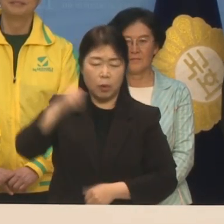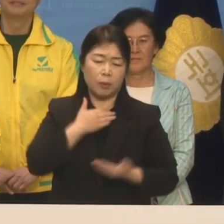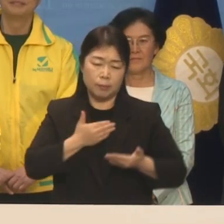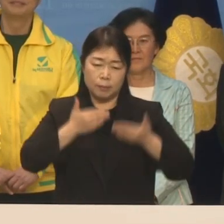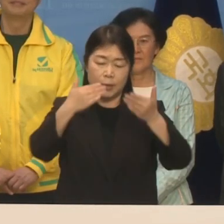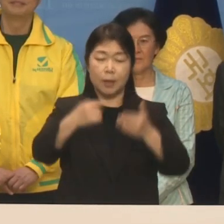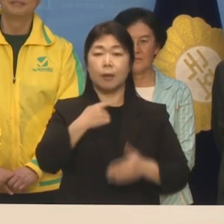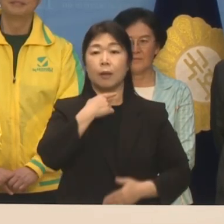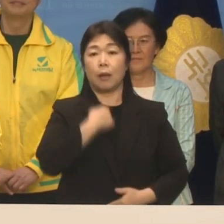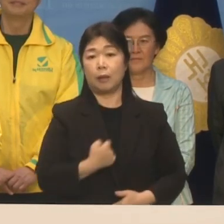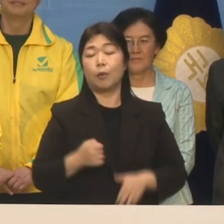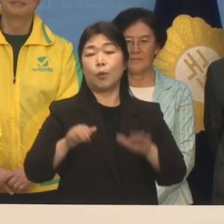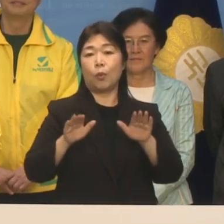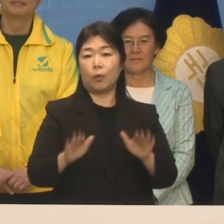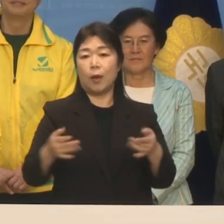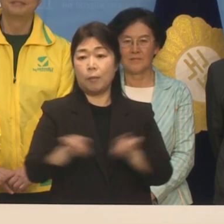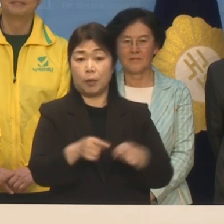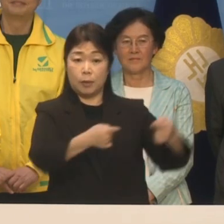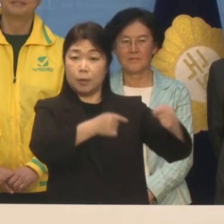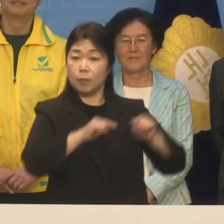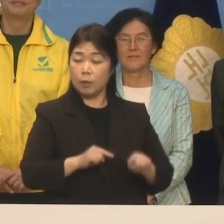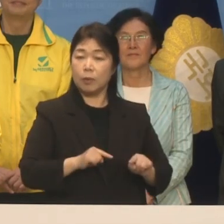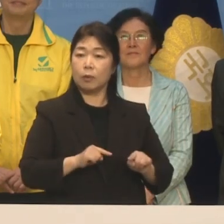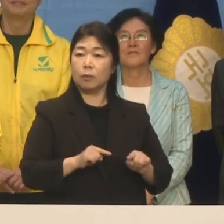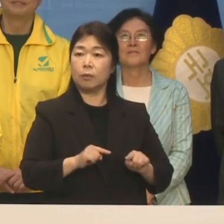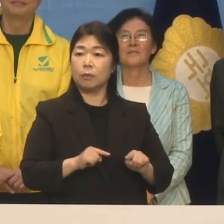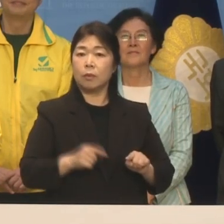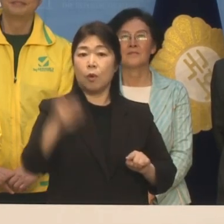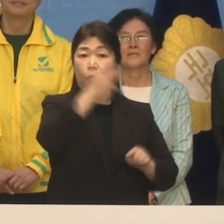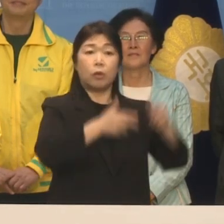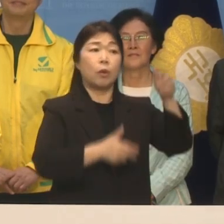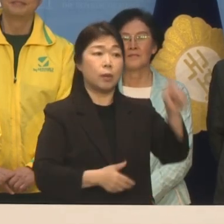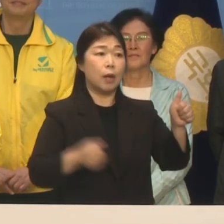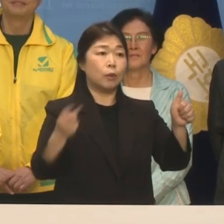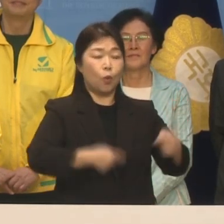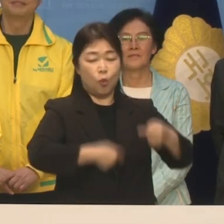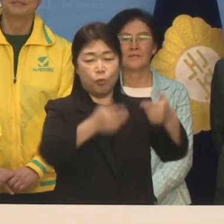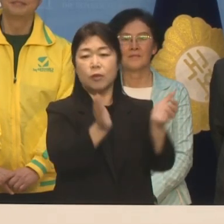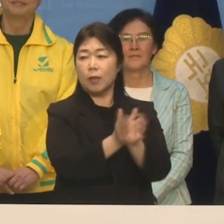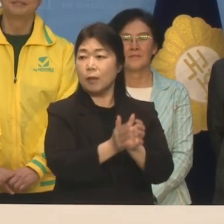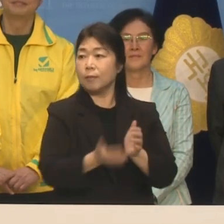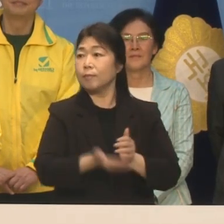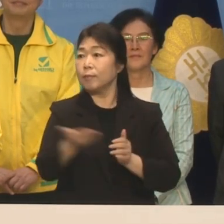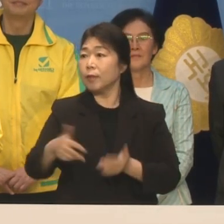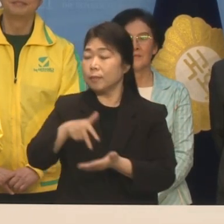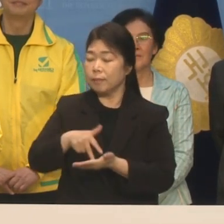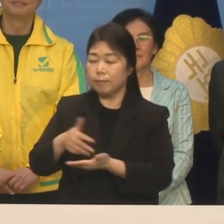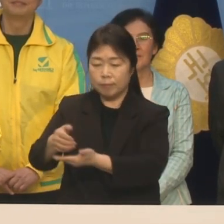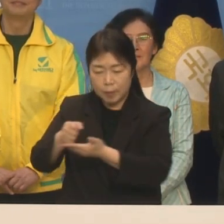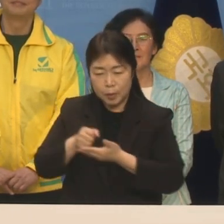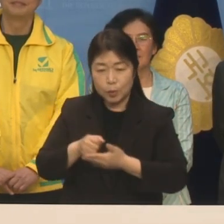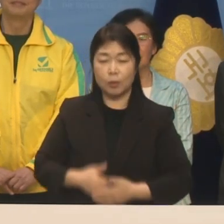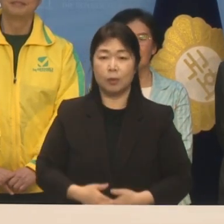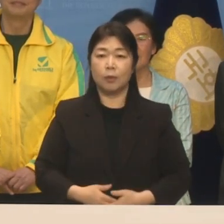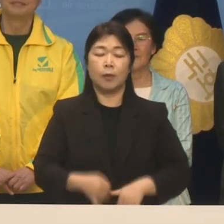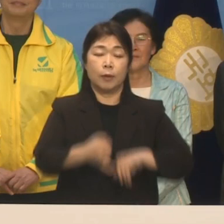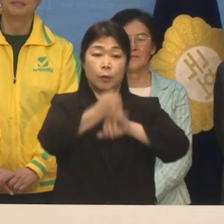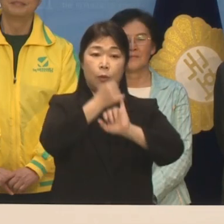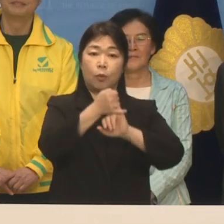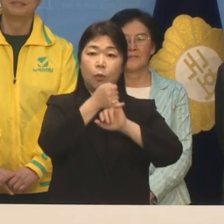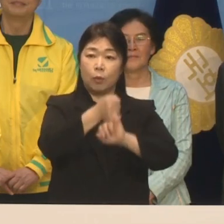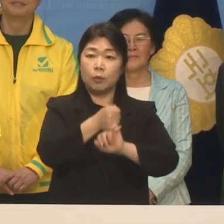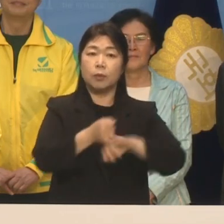오신 오늘 함께해 주신 후원회장 그리고 고문단님들의 뜻을 받아서 반드시 22대